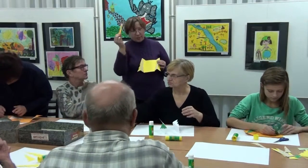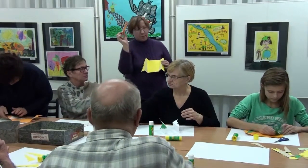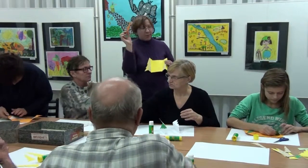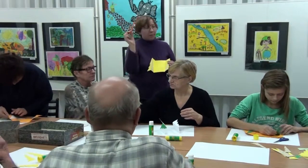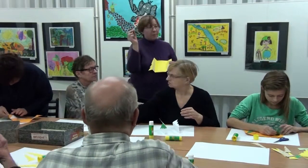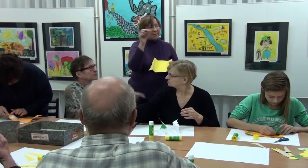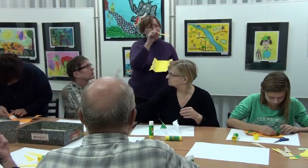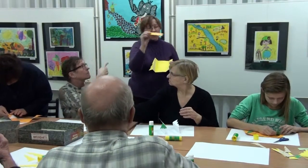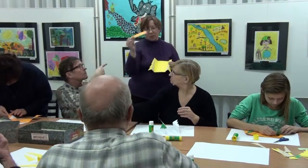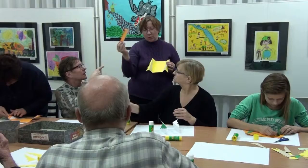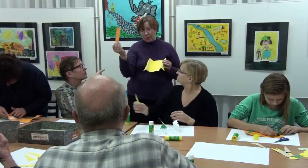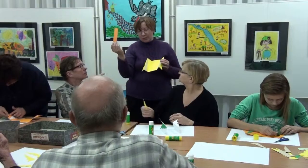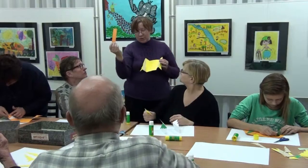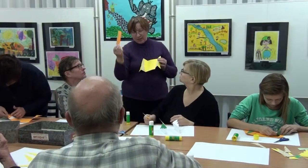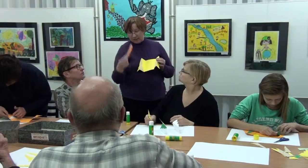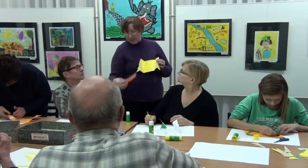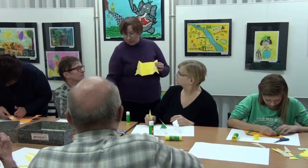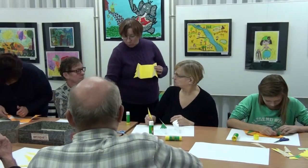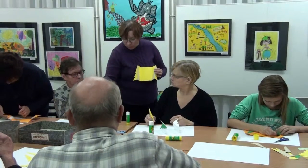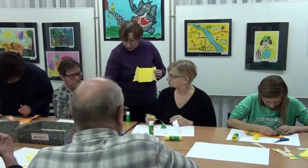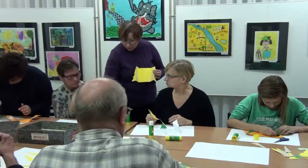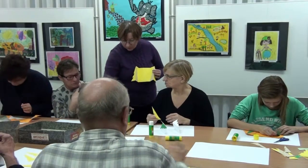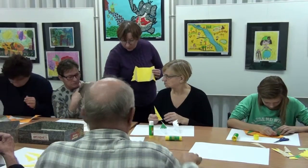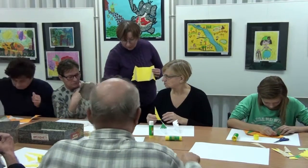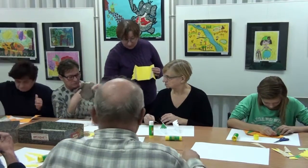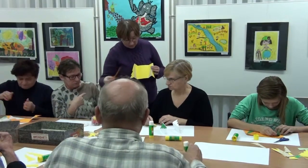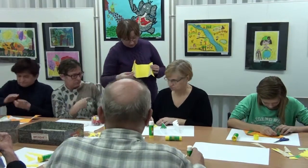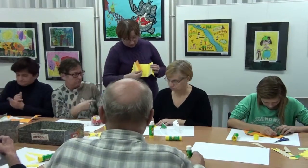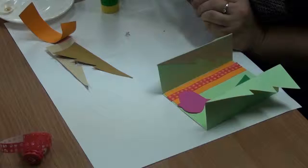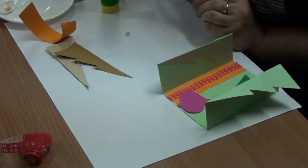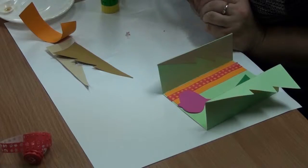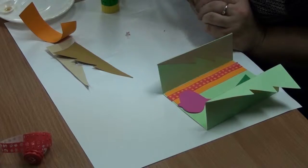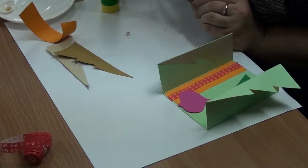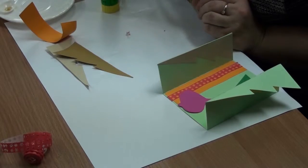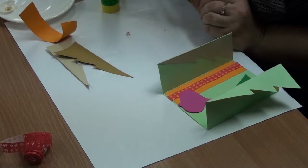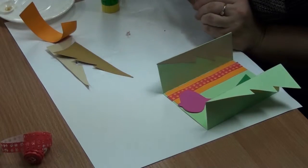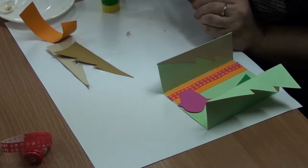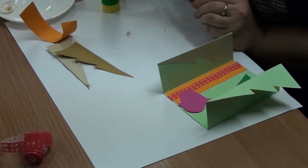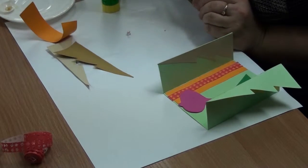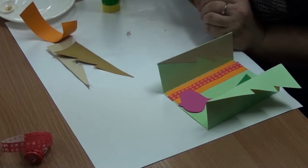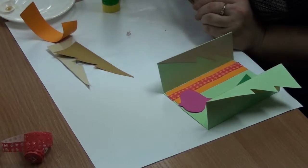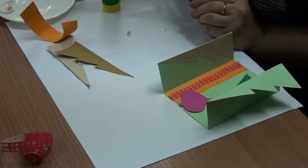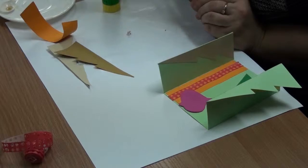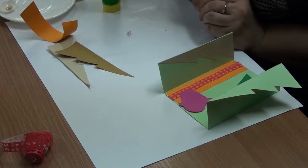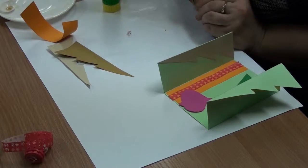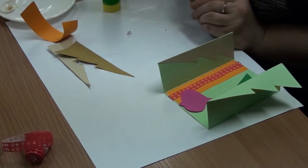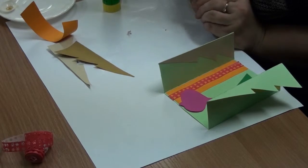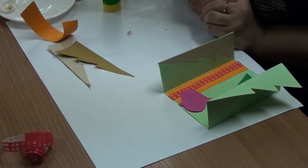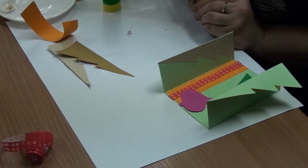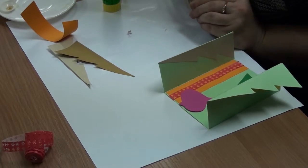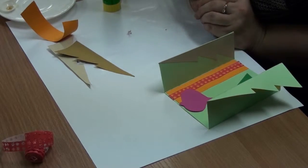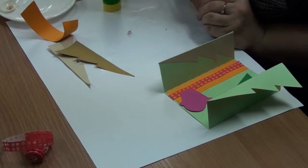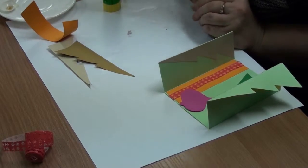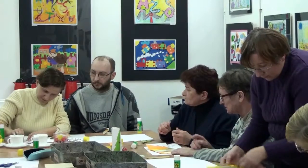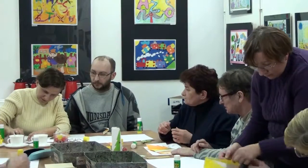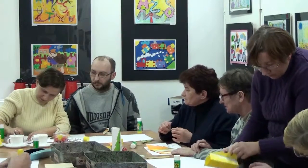A la tierra rutilante que relumbra con su luz y al amor del firmamento celebrando